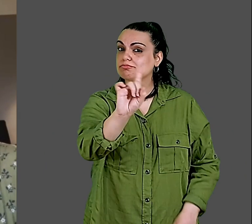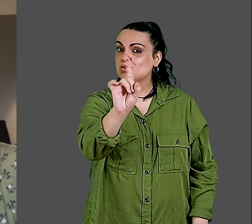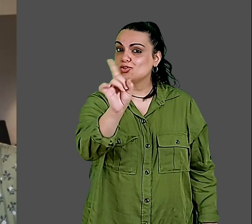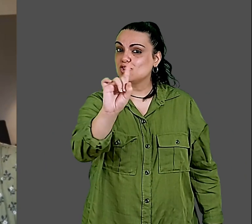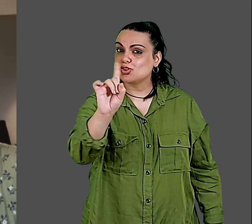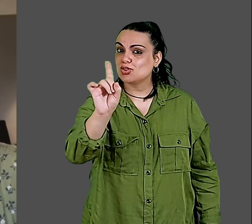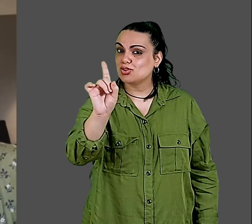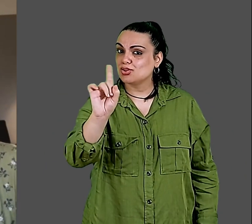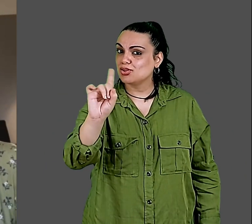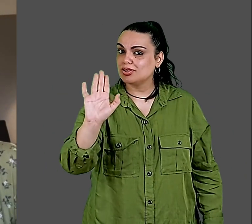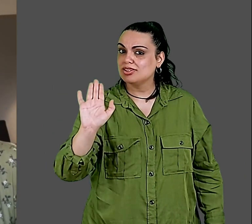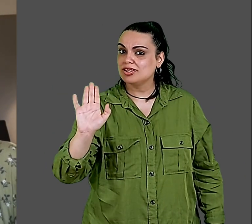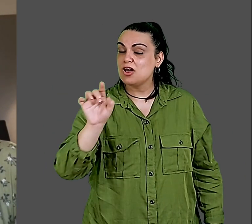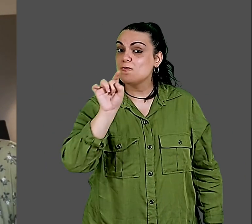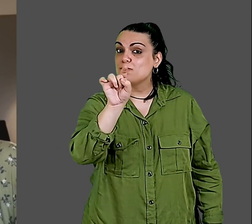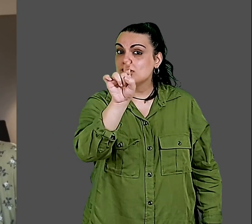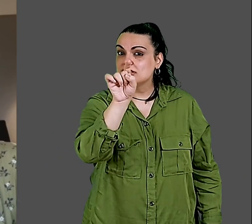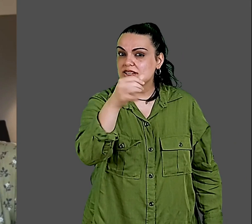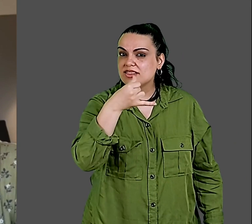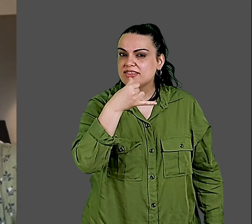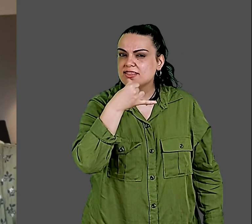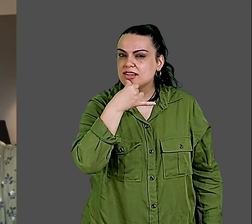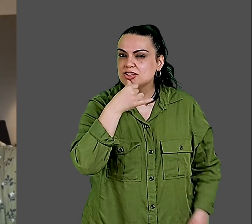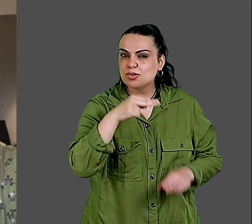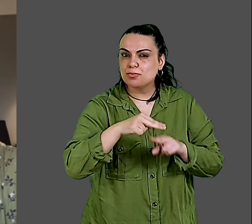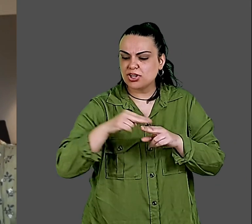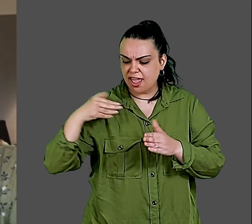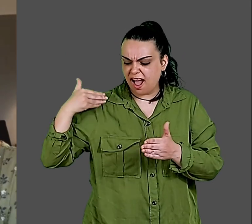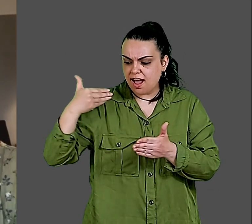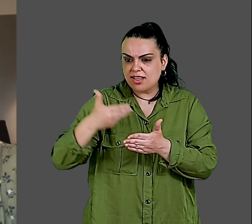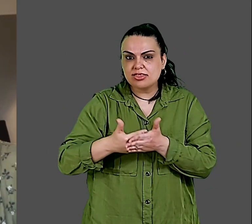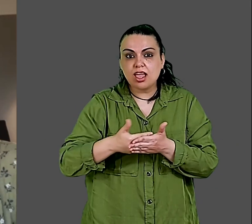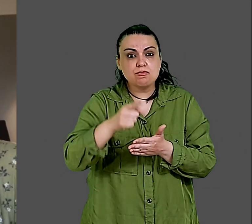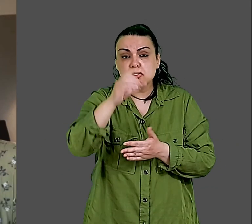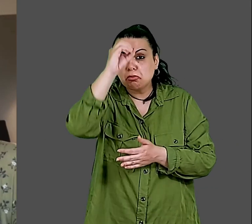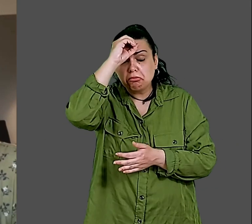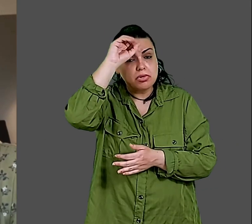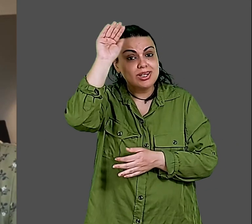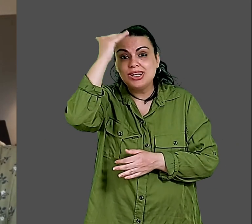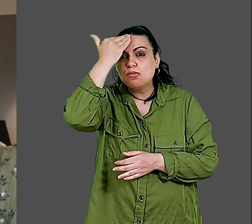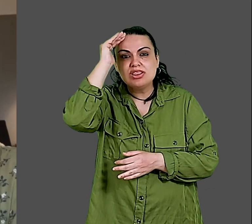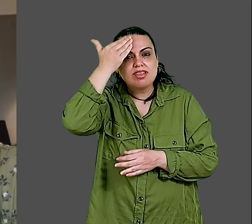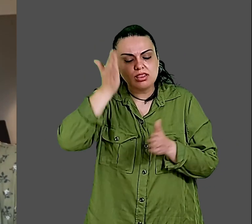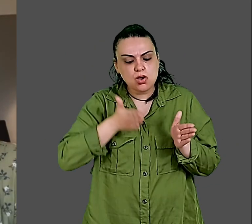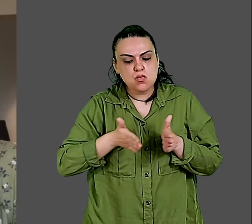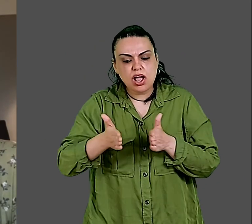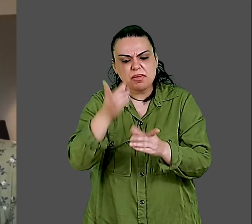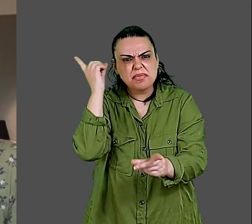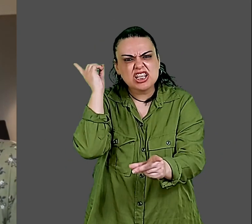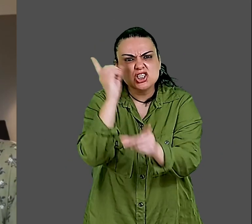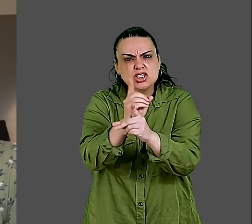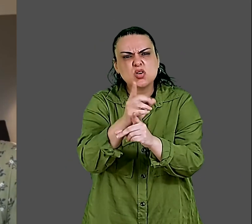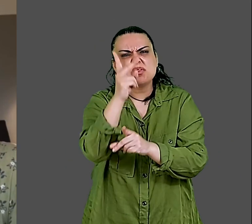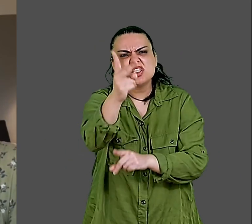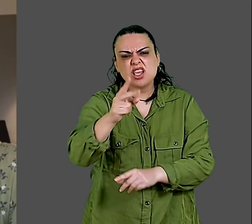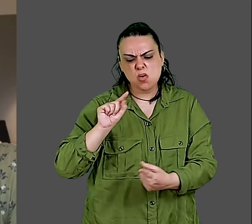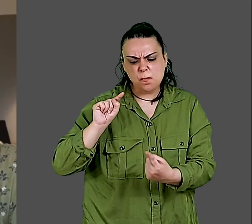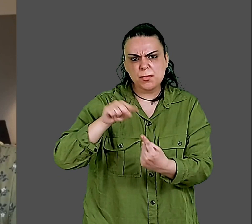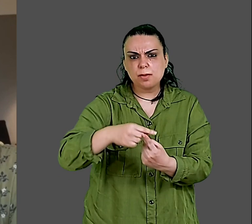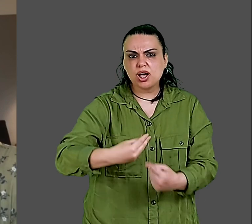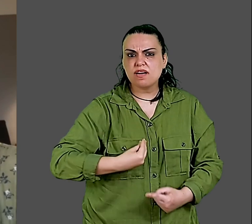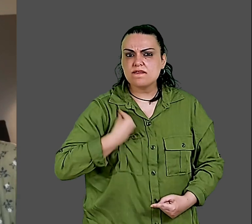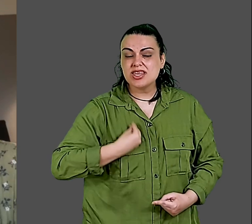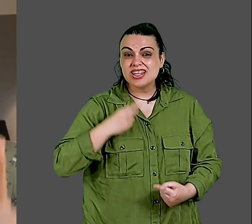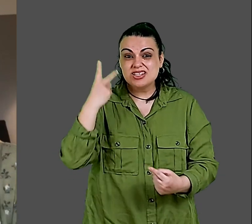Senhor está dizendo: não. Você está triste porque você até agora não estava entendendo o caminho para descobrir o seu propósito